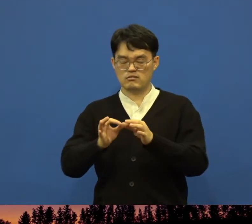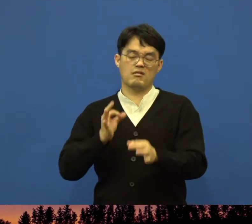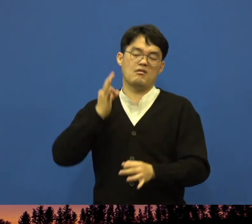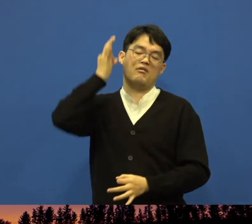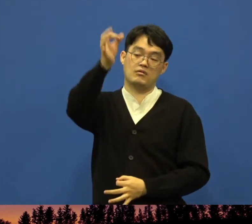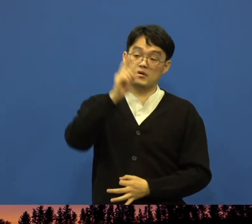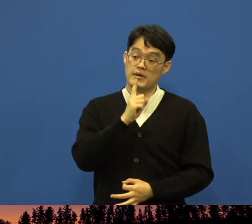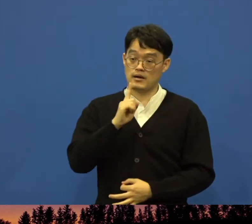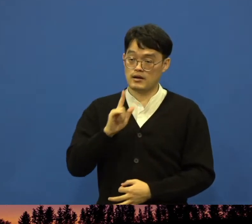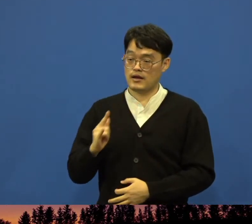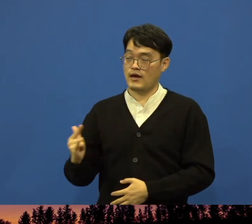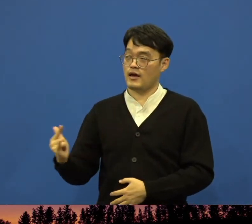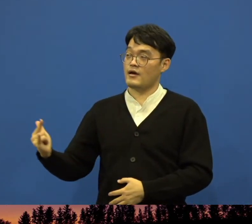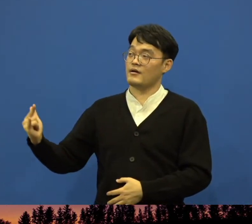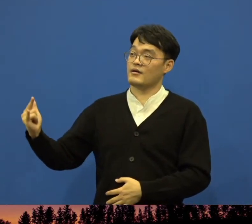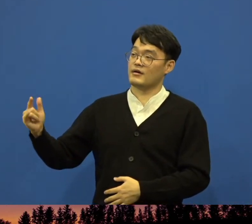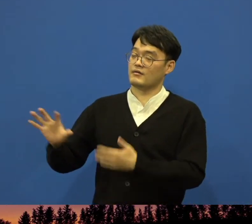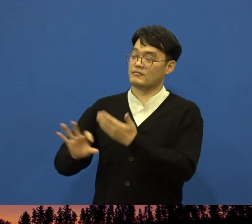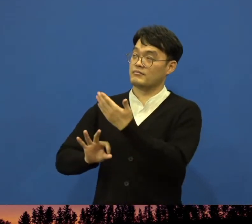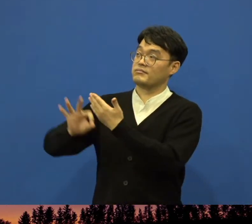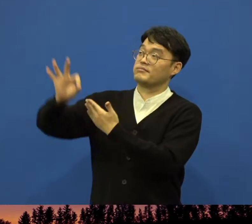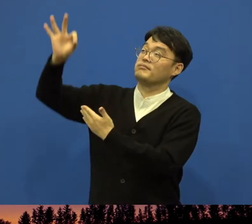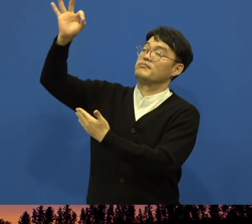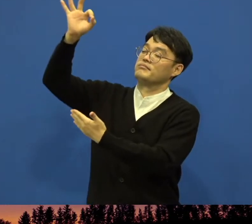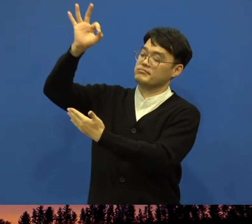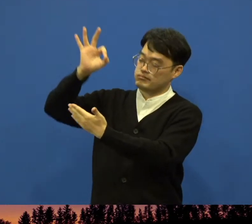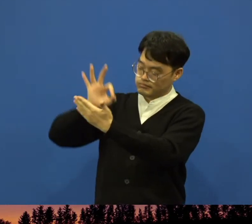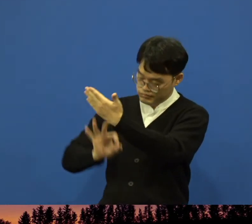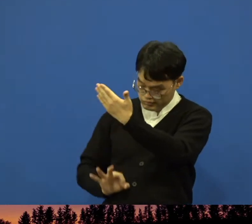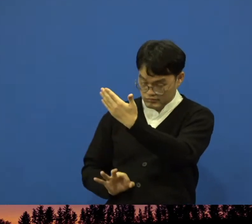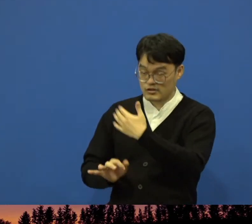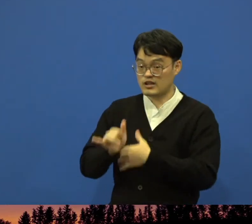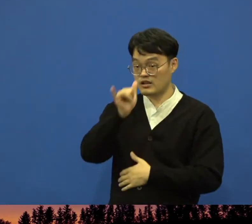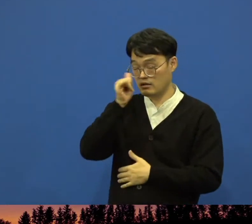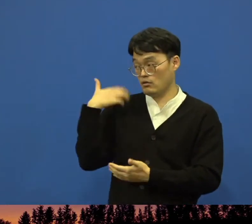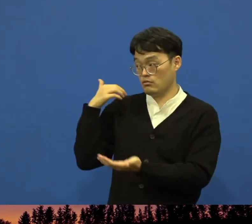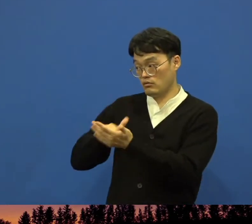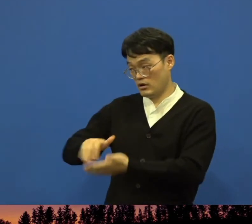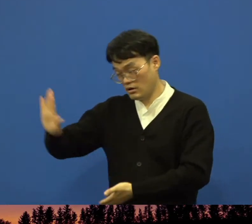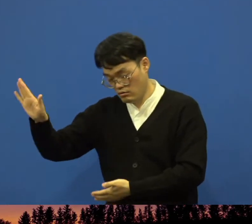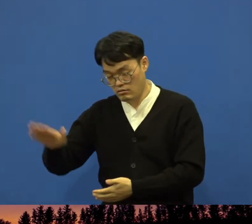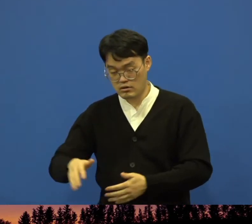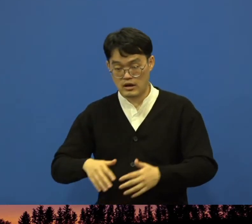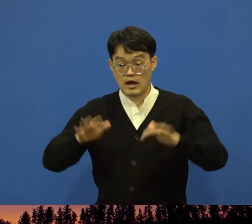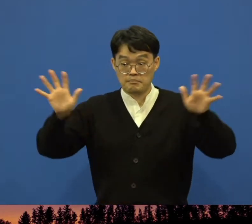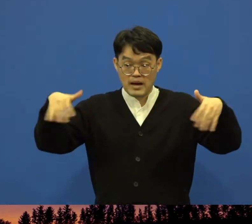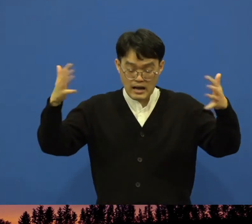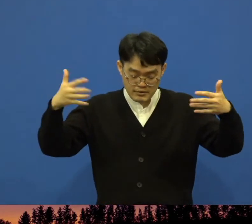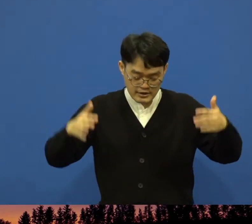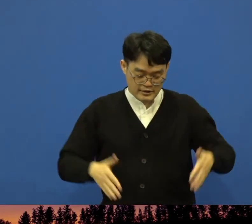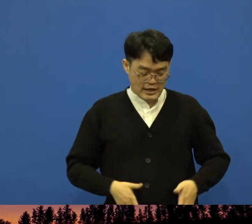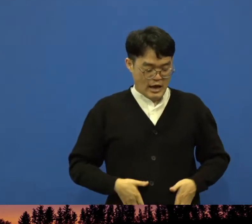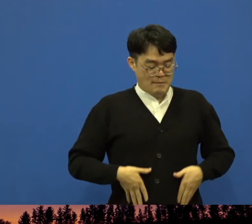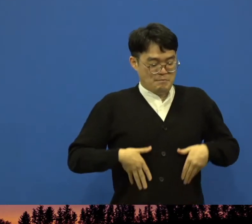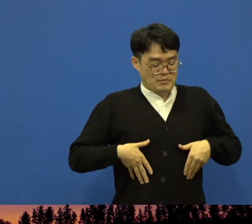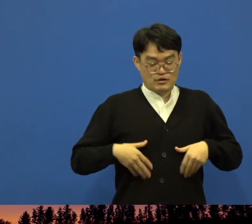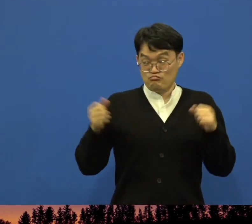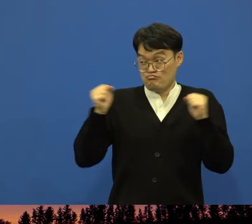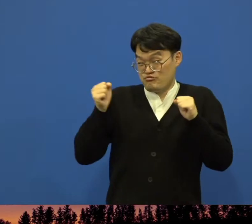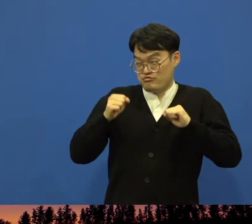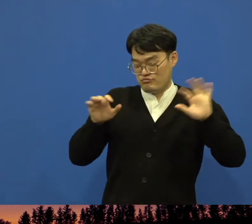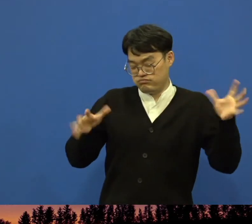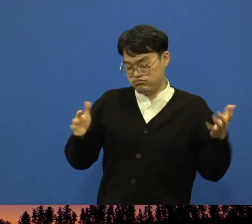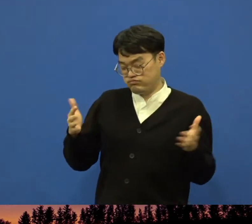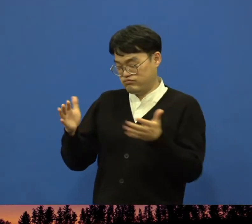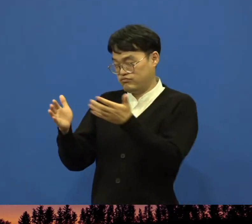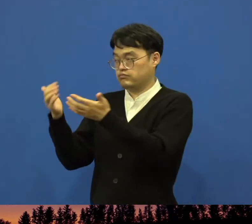해는 뜨고 해는 지되 그 뜨던 곳으로 빨리 돌아가고, 바람은 남으로 불다가 북으로 돌아가며 이리 돌며 저리 돌아 바람은 그